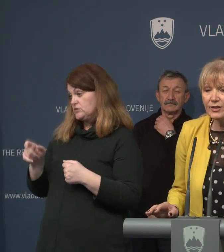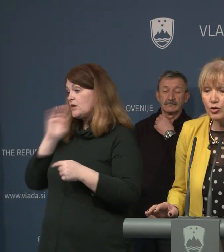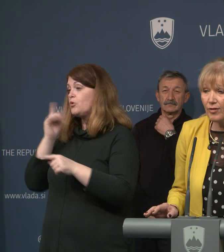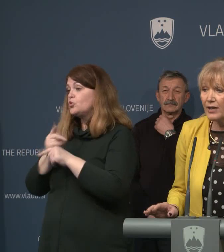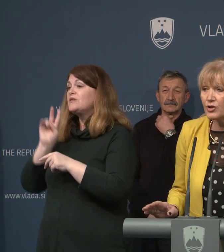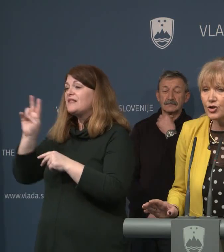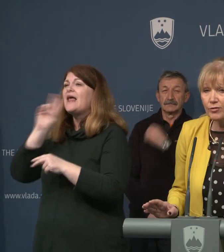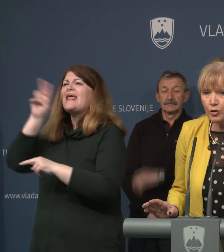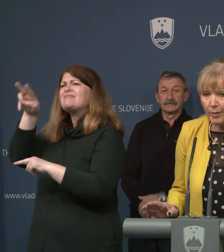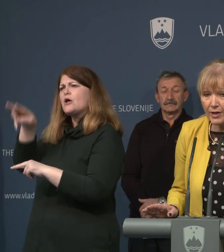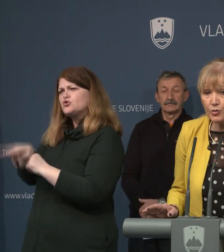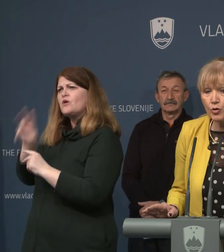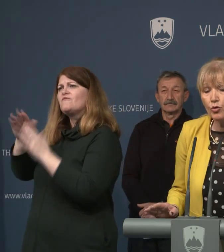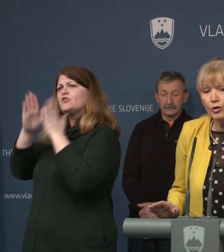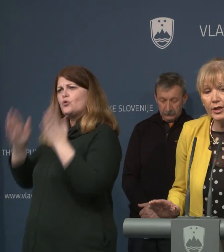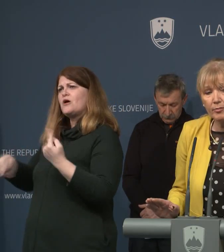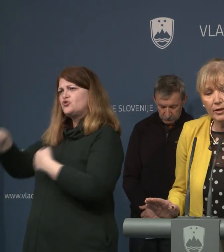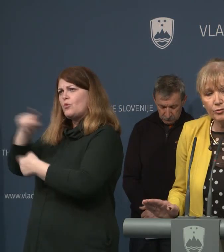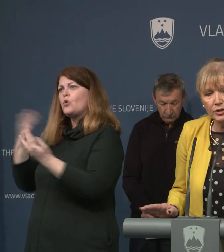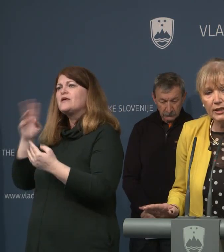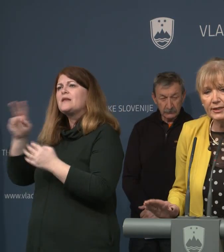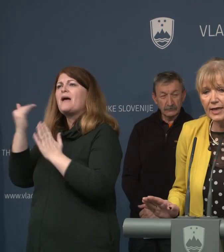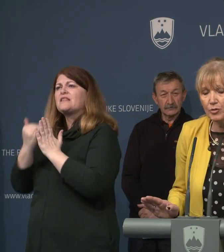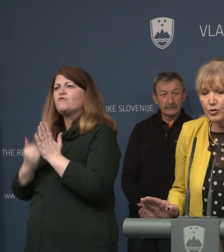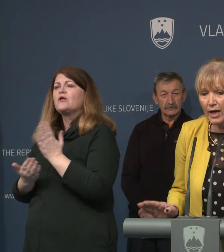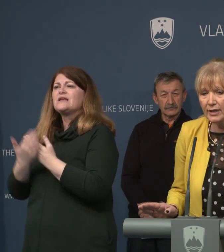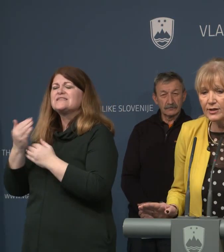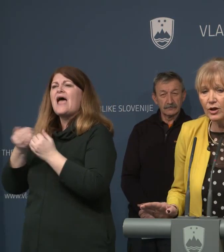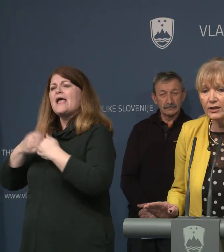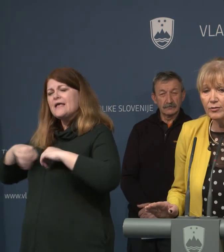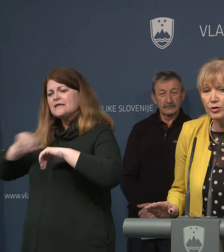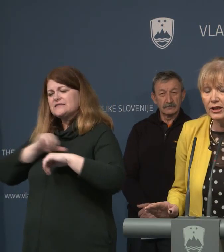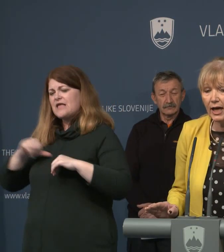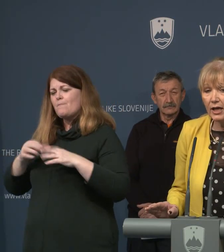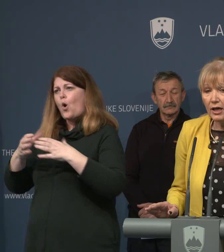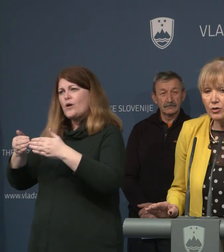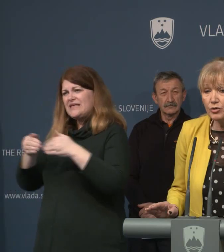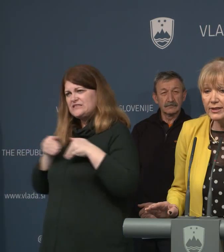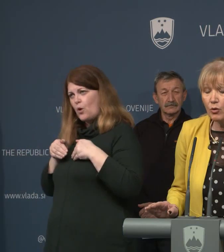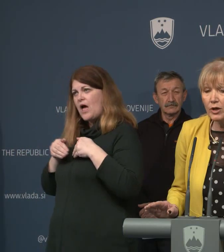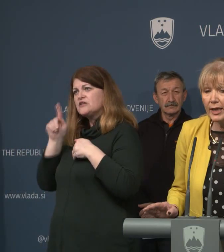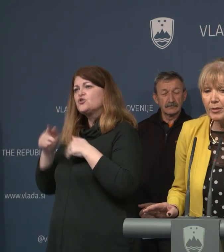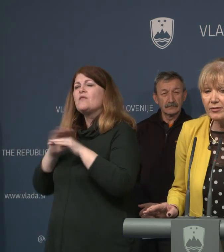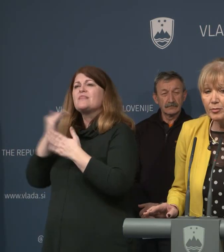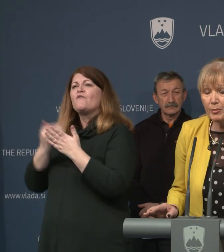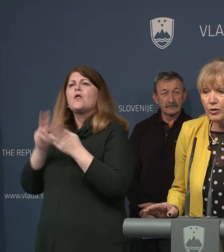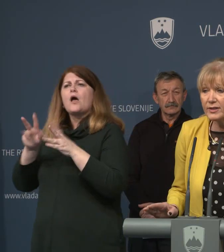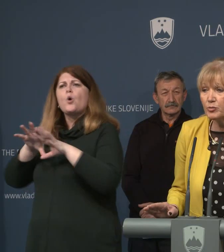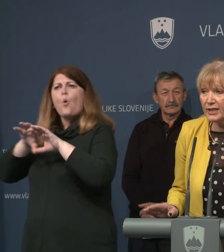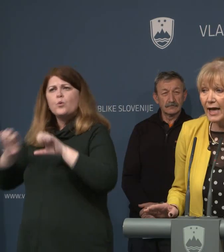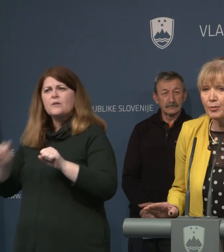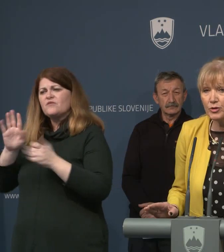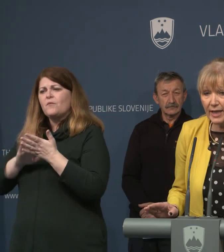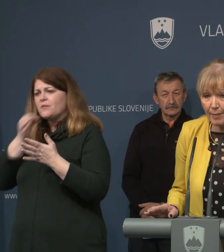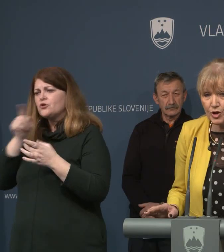nadalje nadzorovan v domačem okolju, kjer ima navodila za samoizolacijo in navodila tudi za ukrepanje v primeru, da